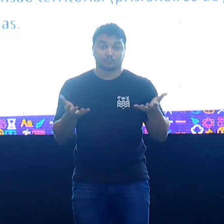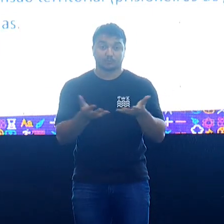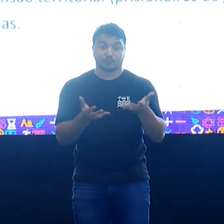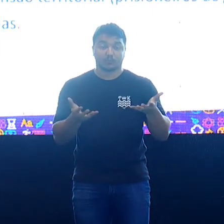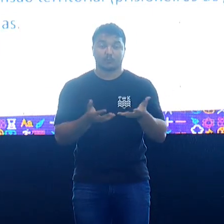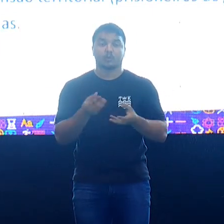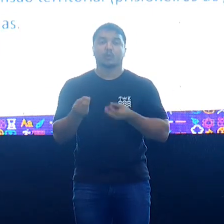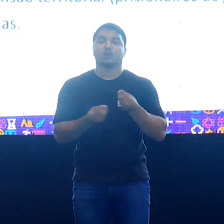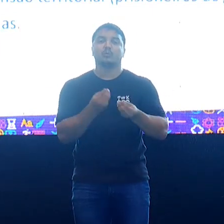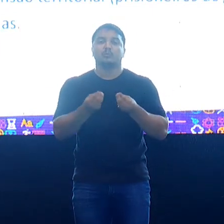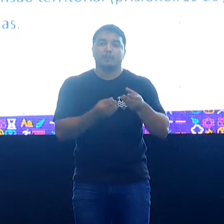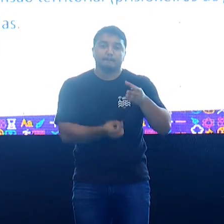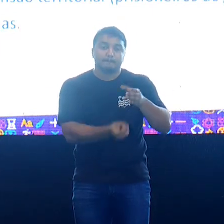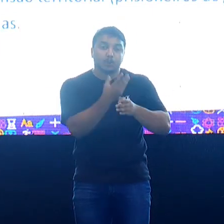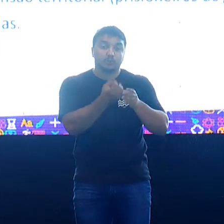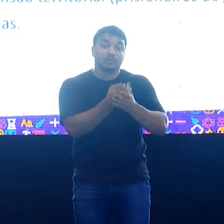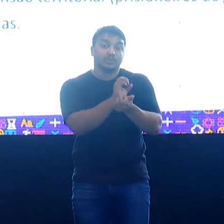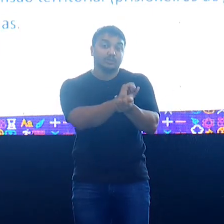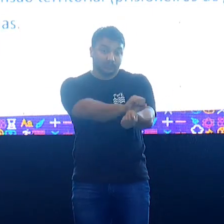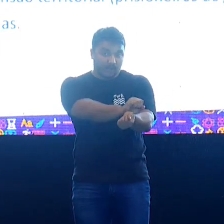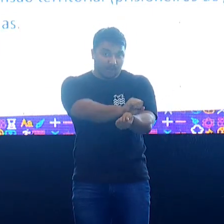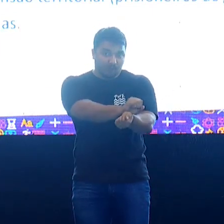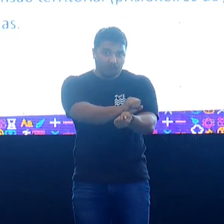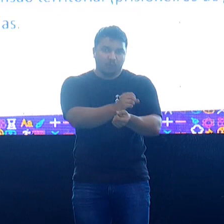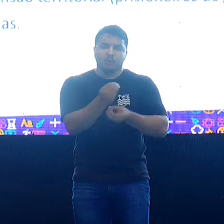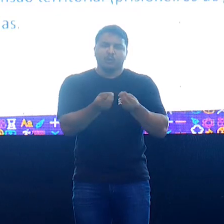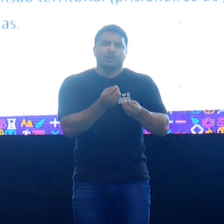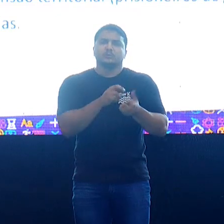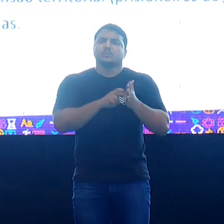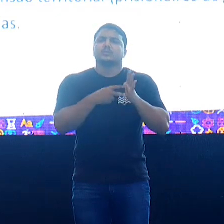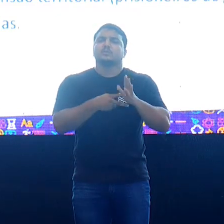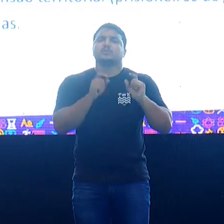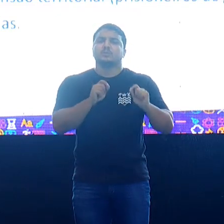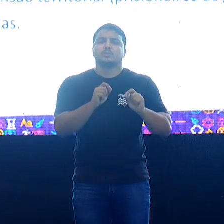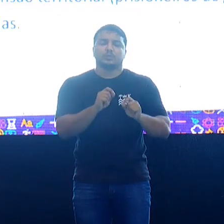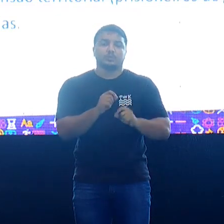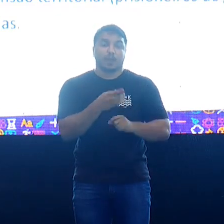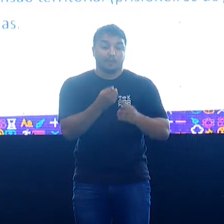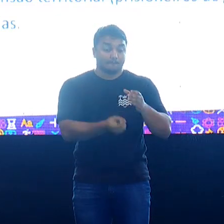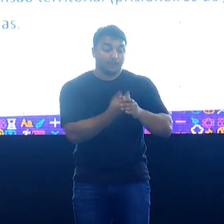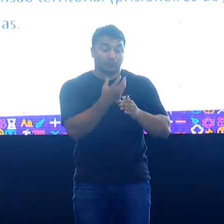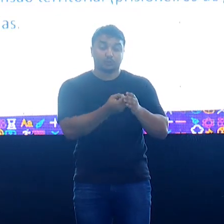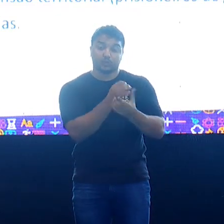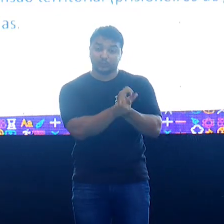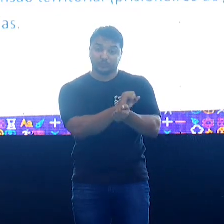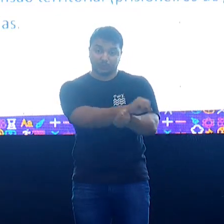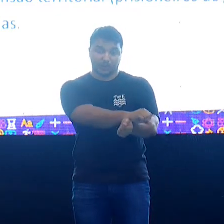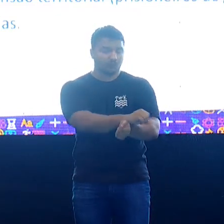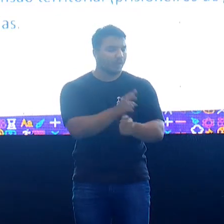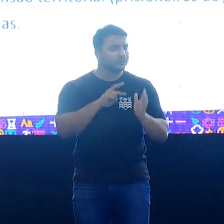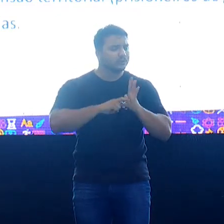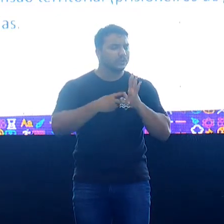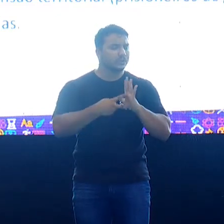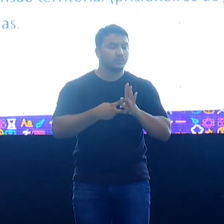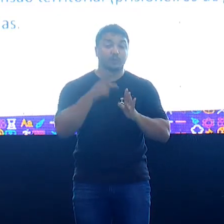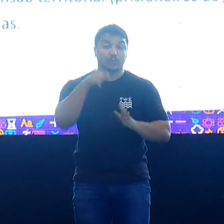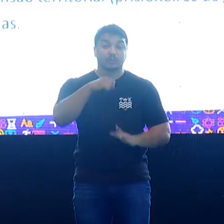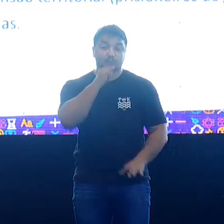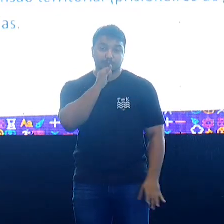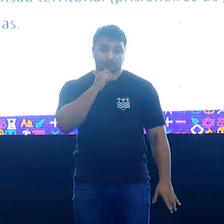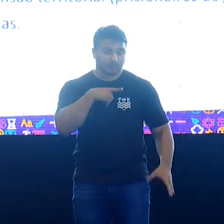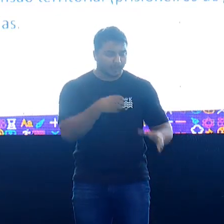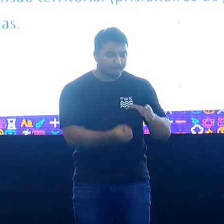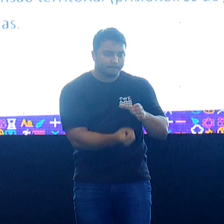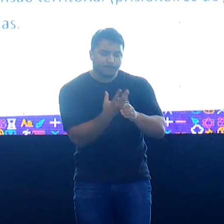de produção escravista. O que é que significa isso? Significa dizer que quem vai produzir